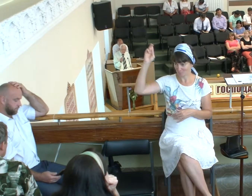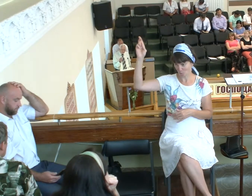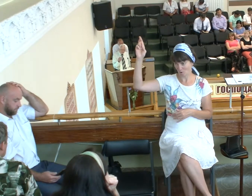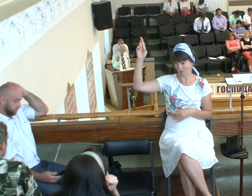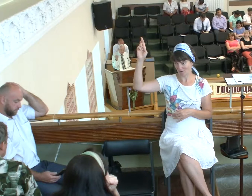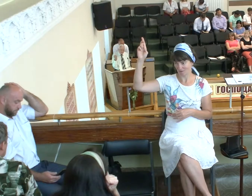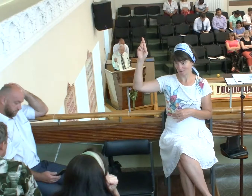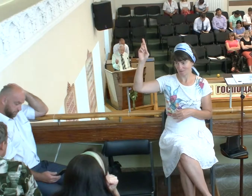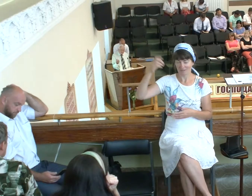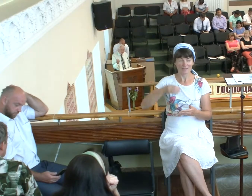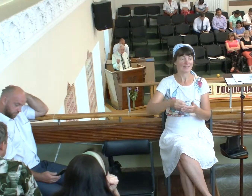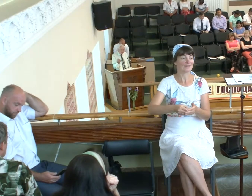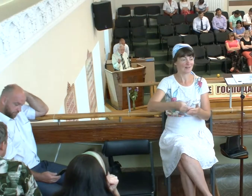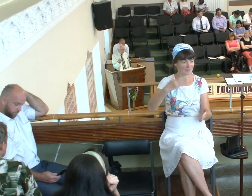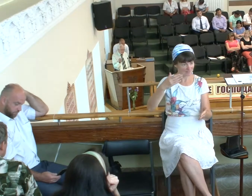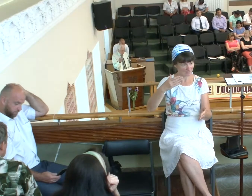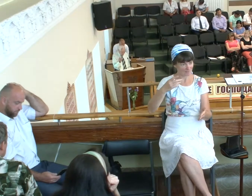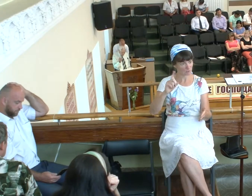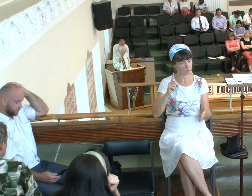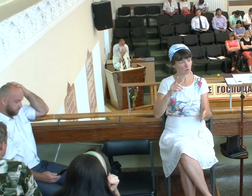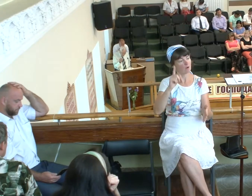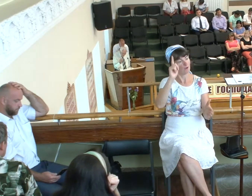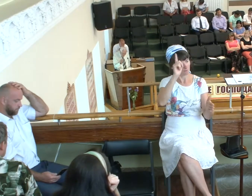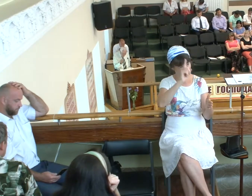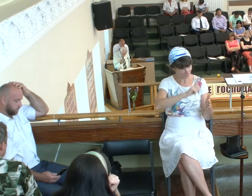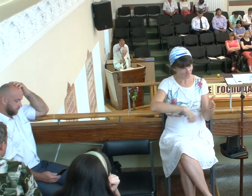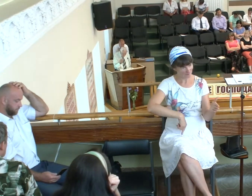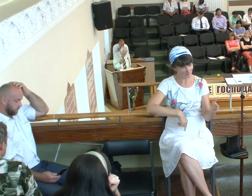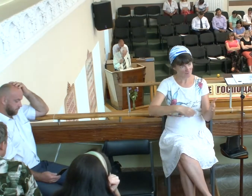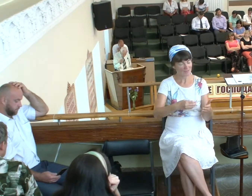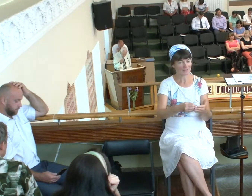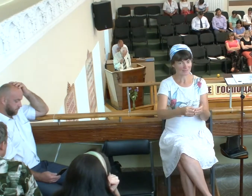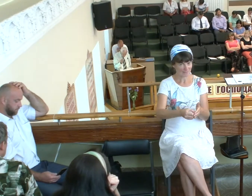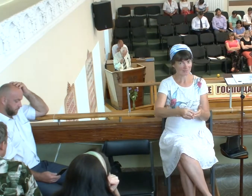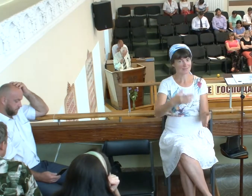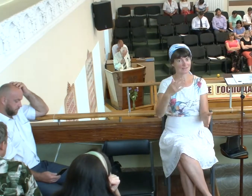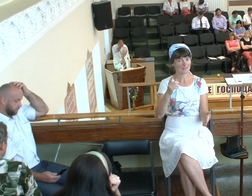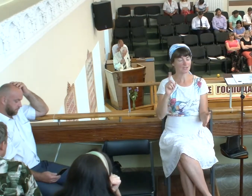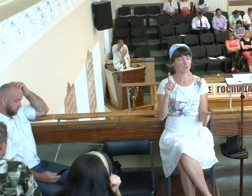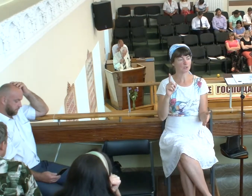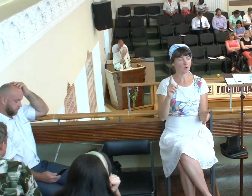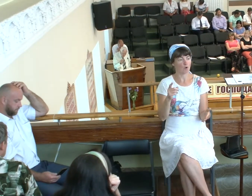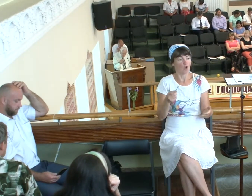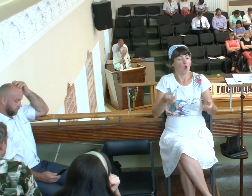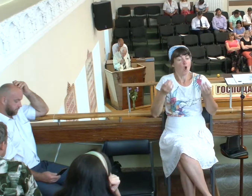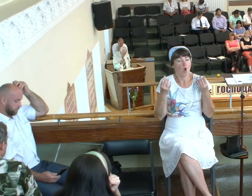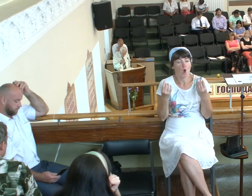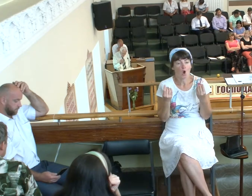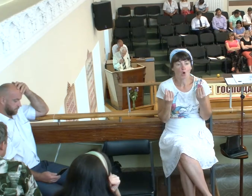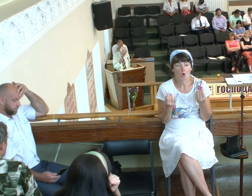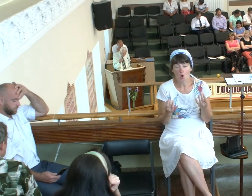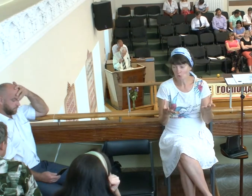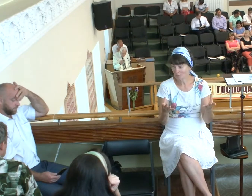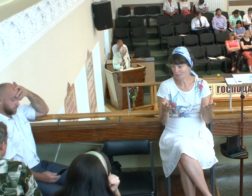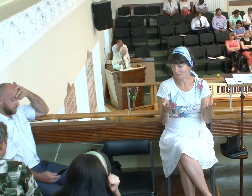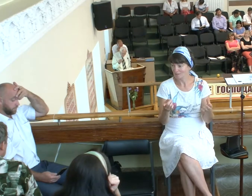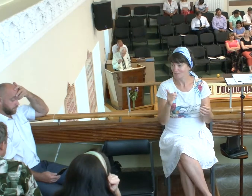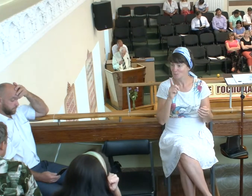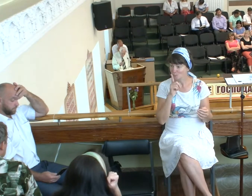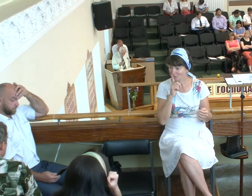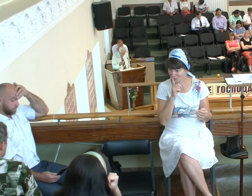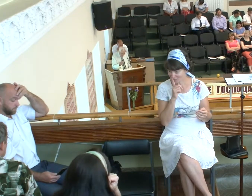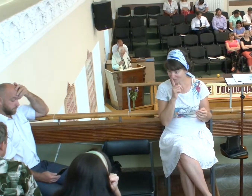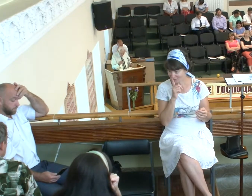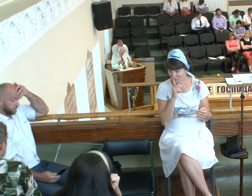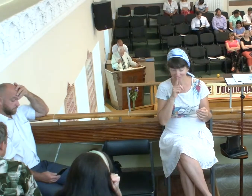что-то. Драгоценна вера и драгоценно пишет кроткий, молчаливый дух, что драгоценно